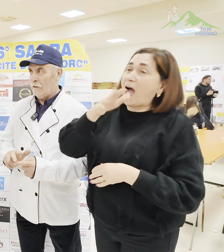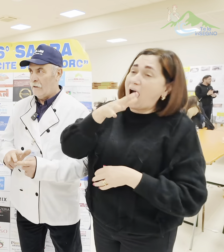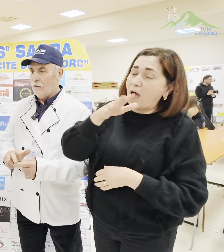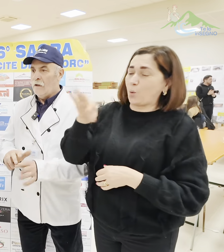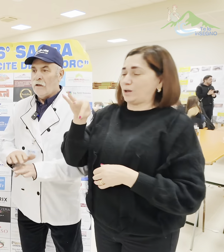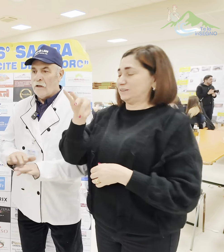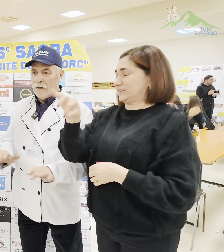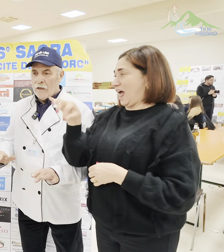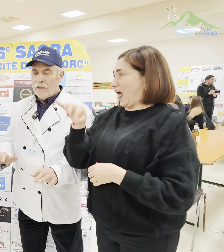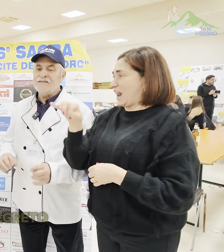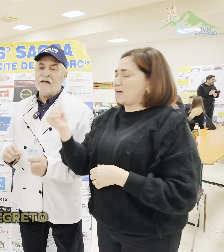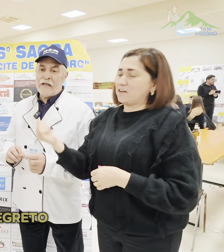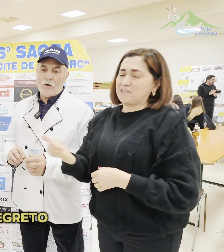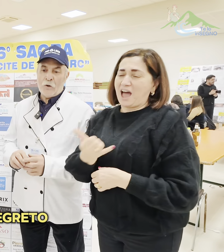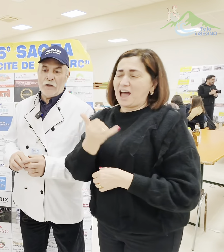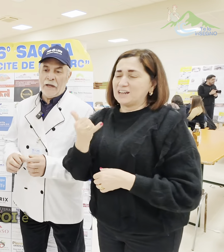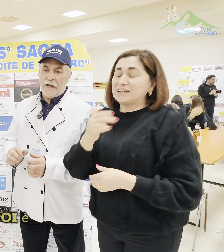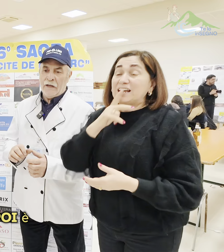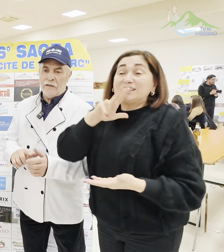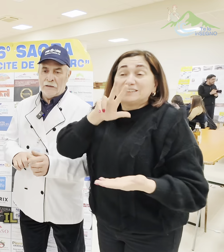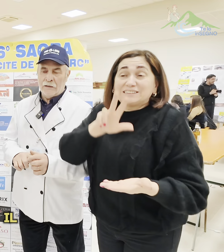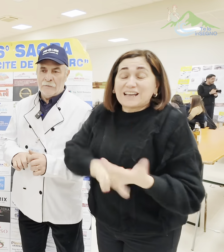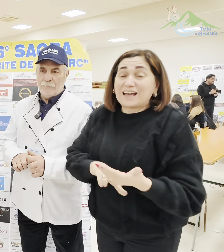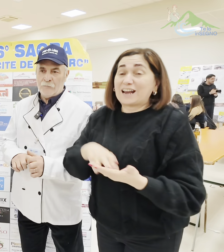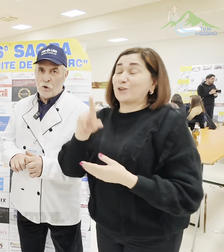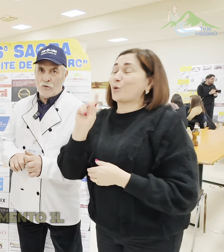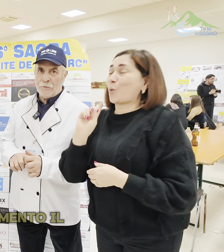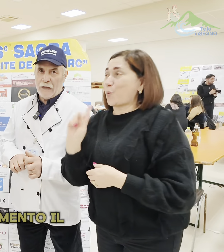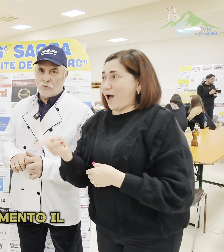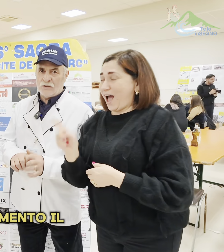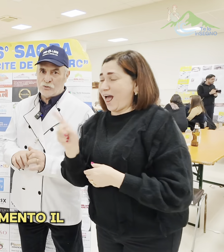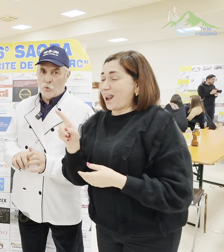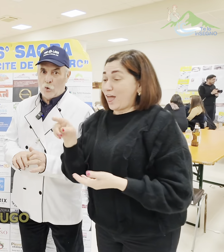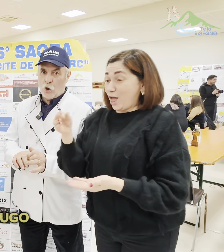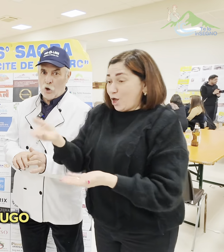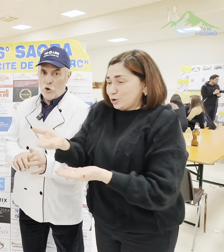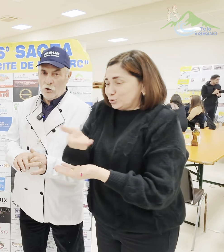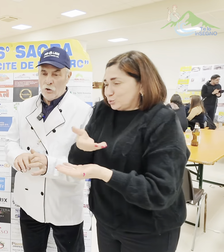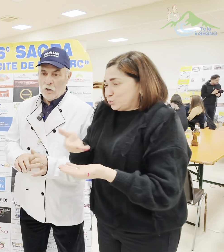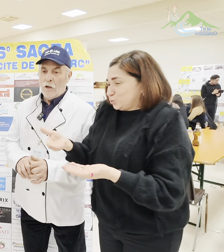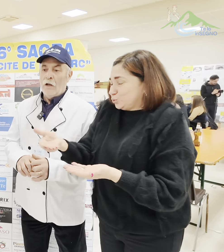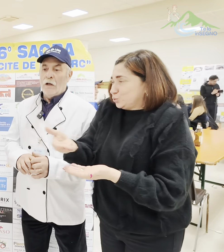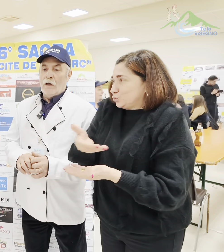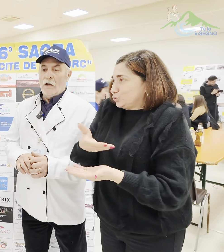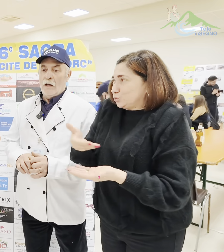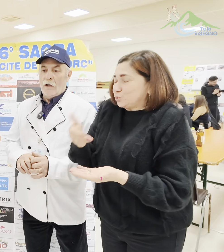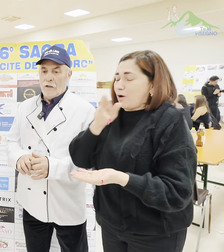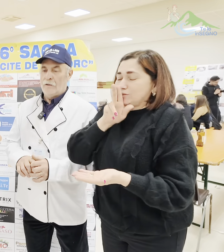sale. Il segreto poi è il condimento, il sugo.